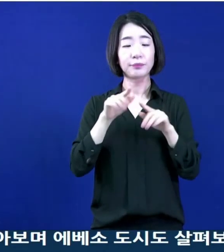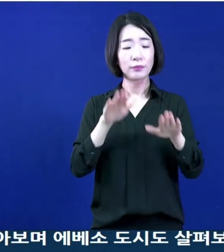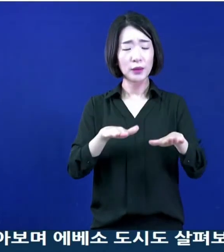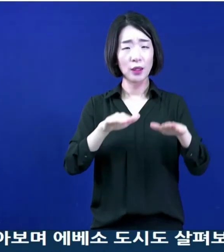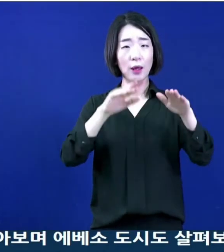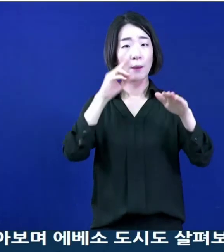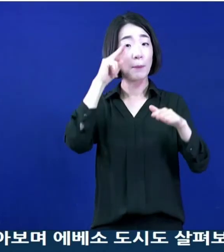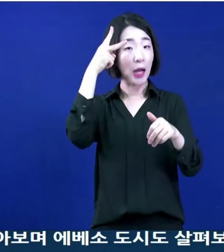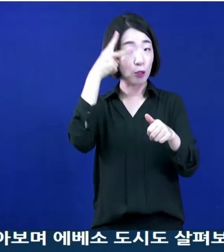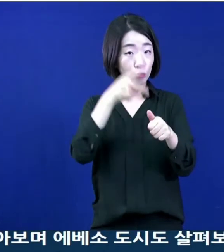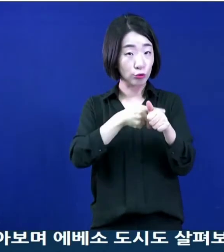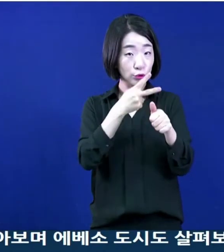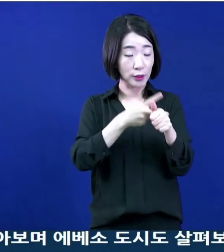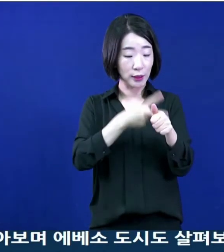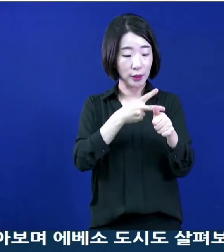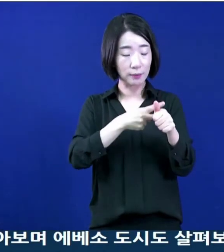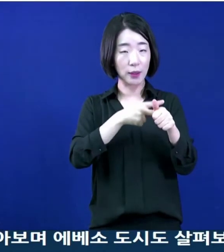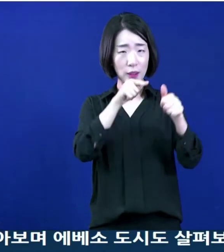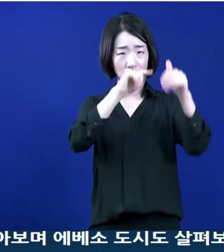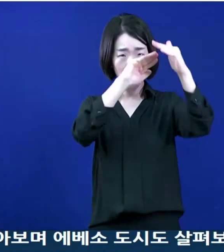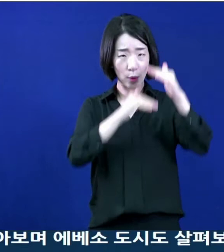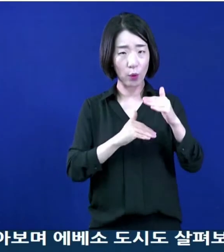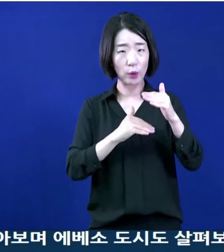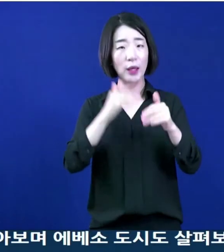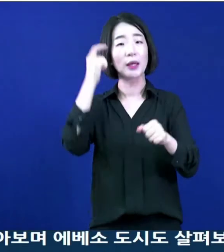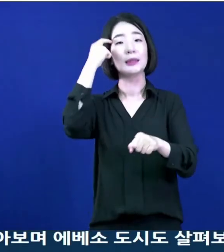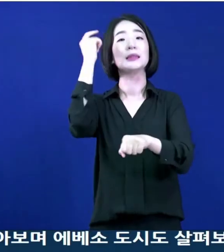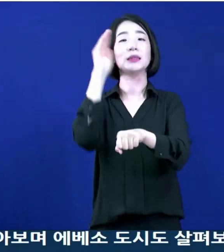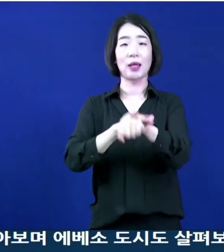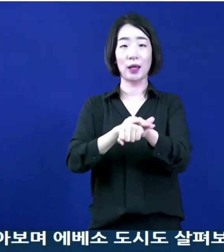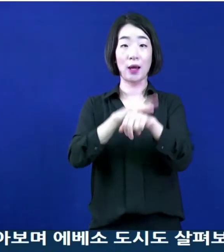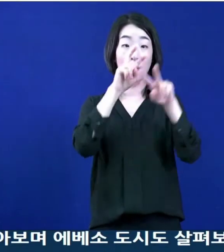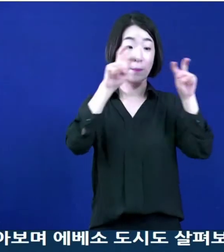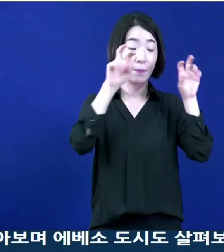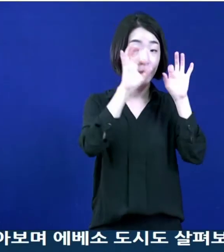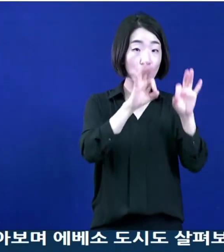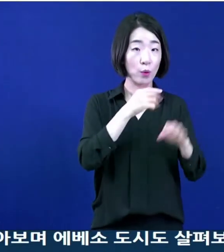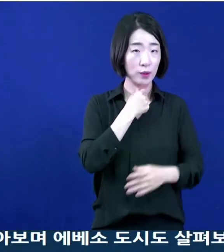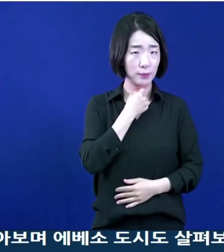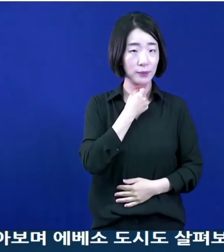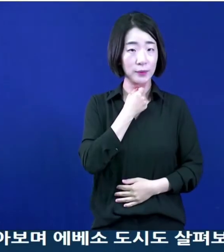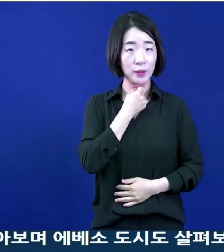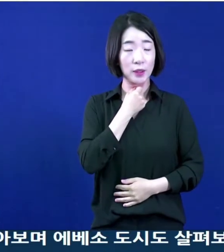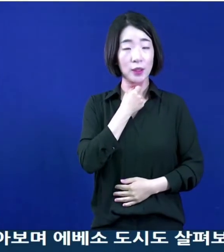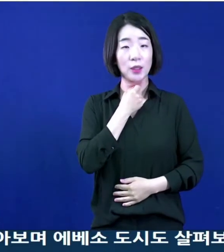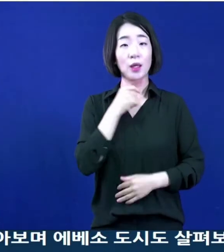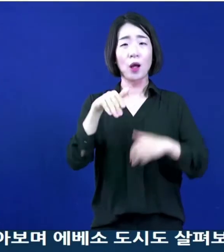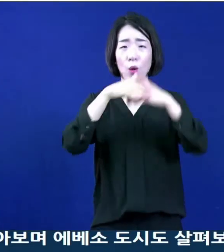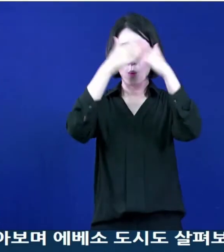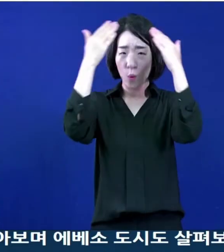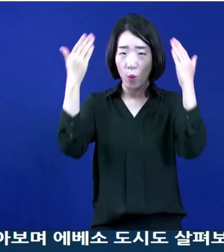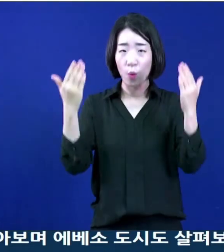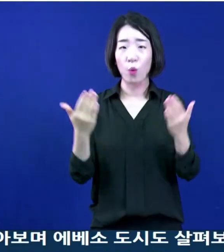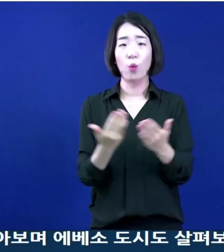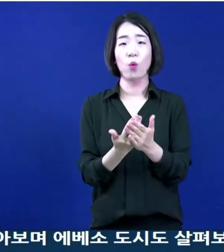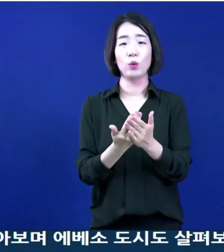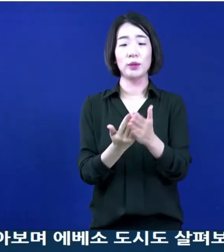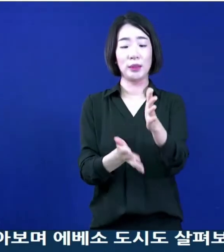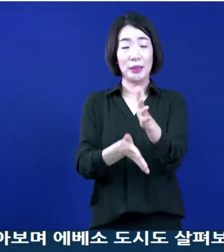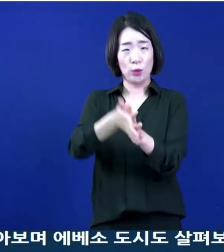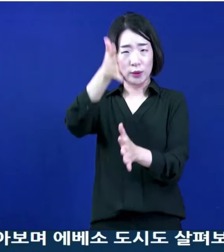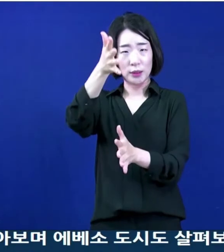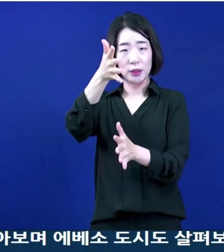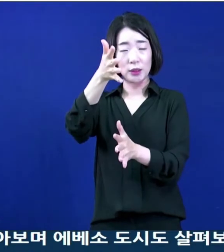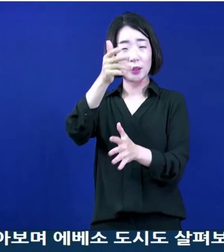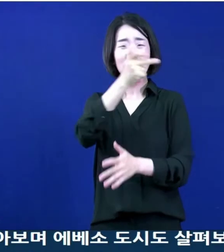한번 짚어보면, 에베소에 큰 부흥이 있었죠. 어떤 부흥이 있었냐면, 온 도시가